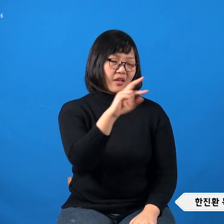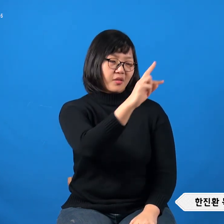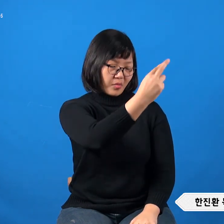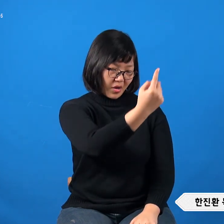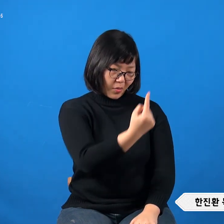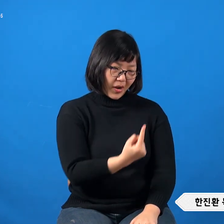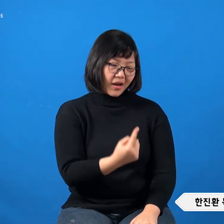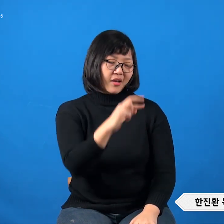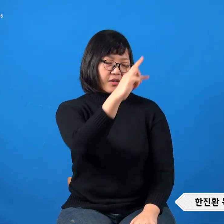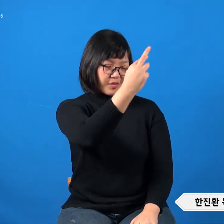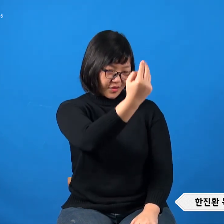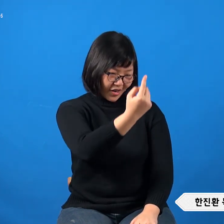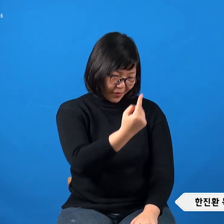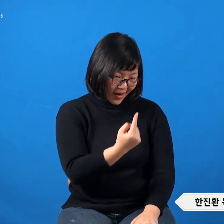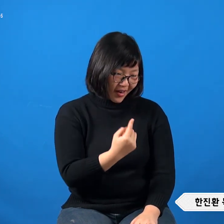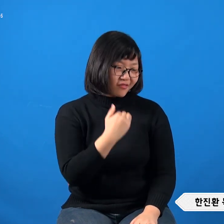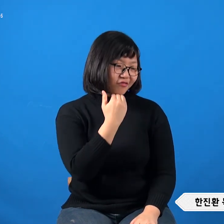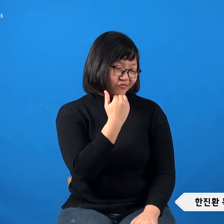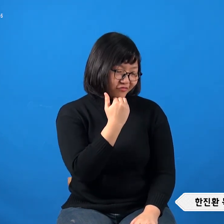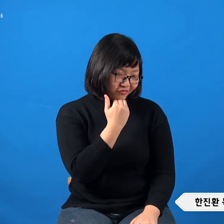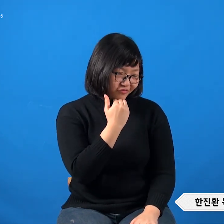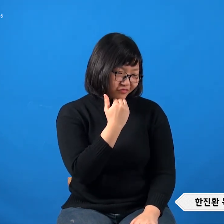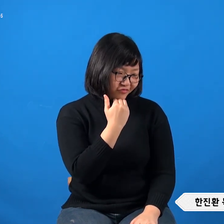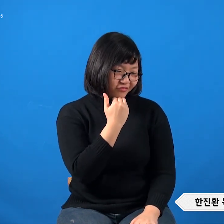돌아오너라. 돌아오라, 요나야.